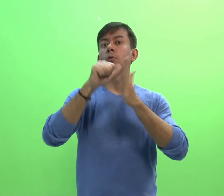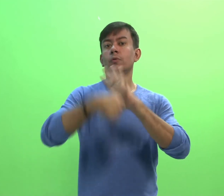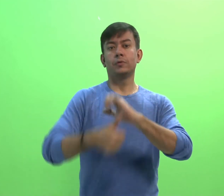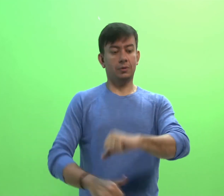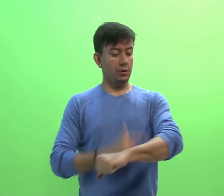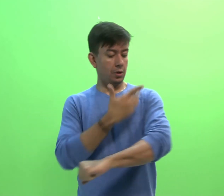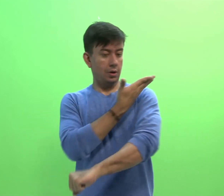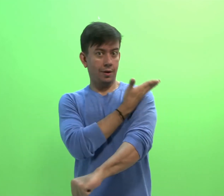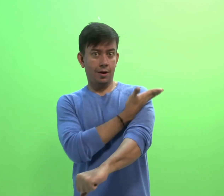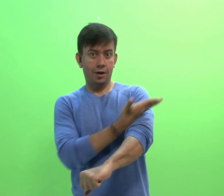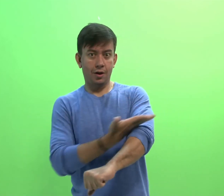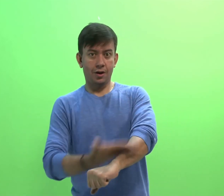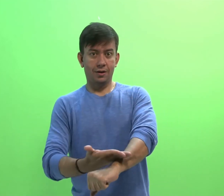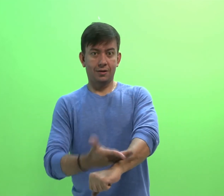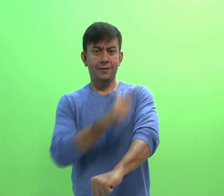mão.